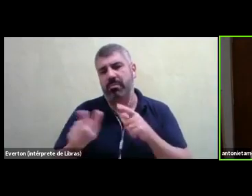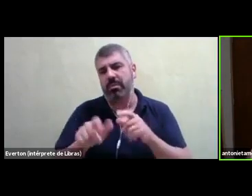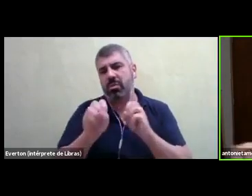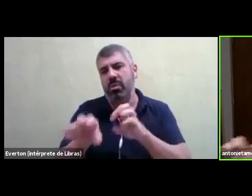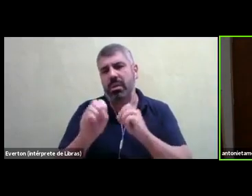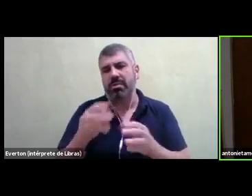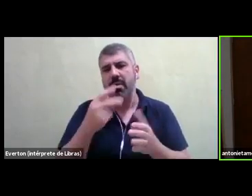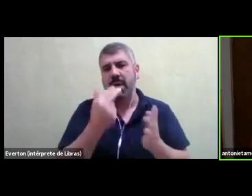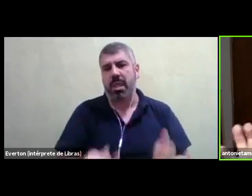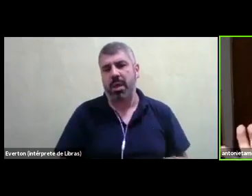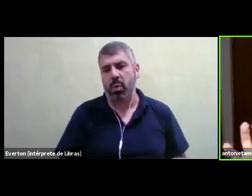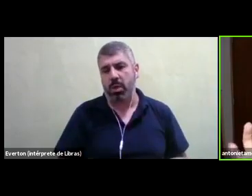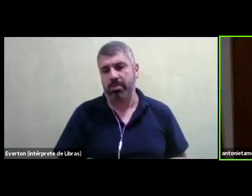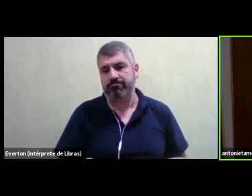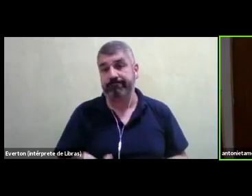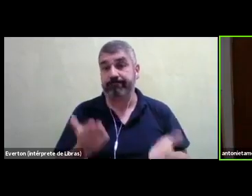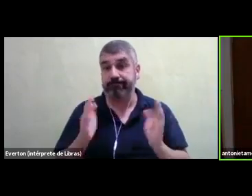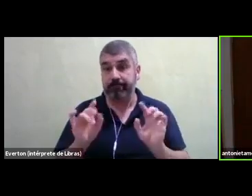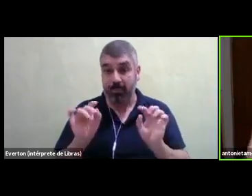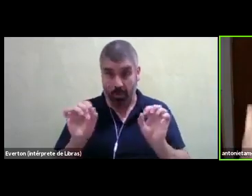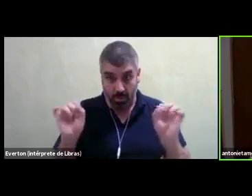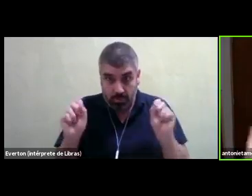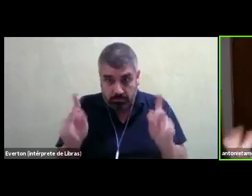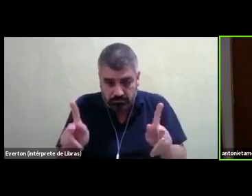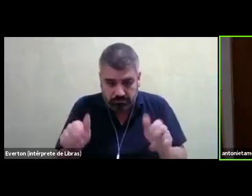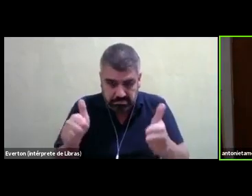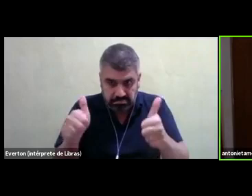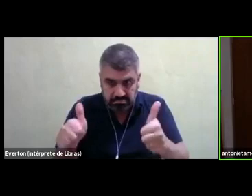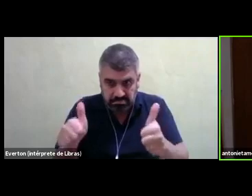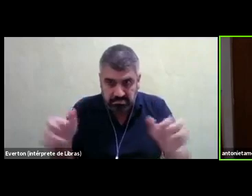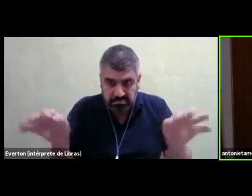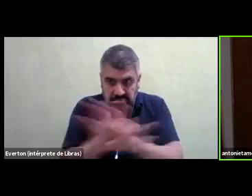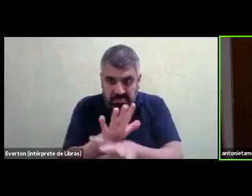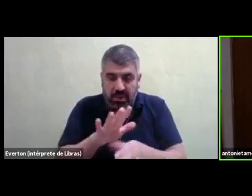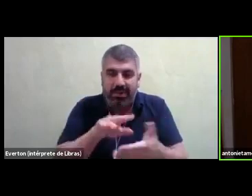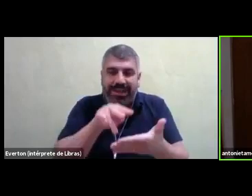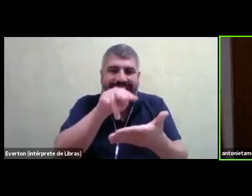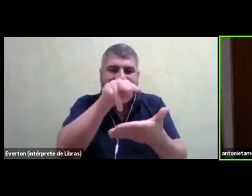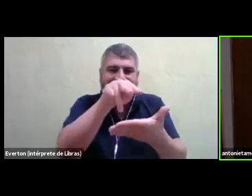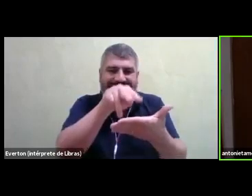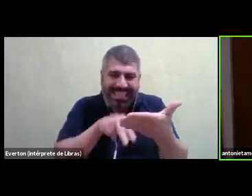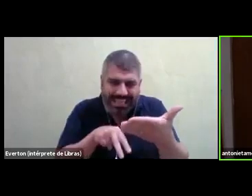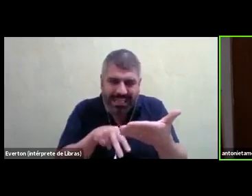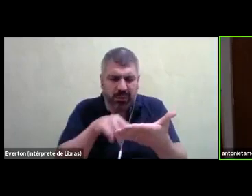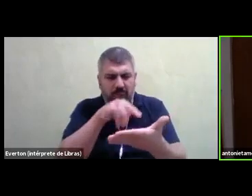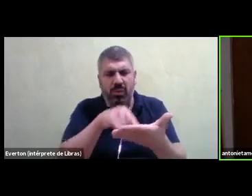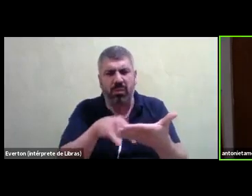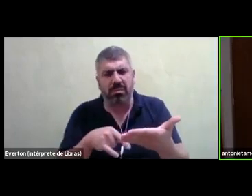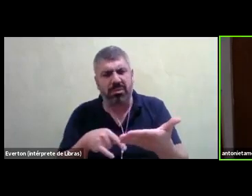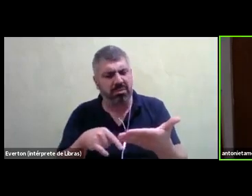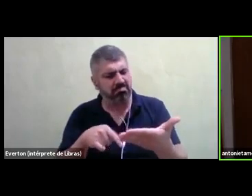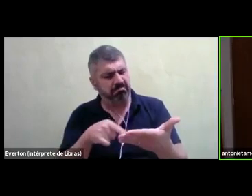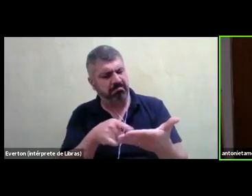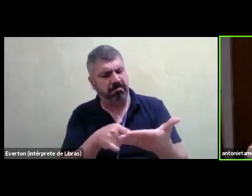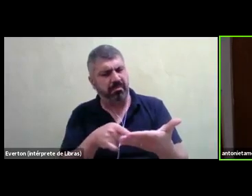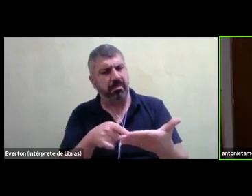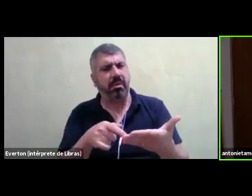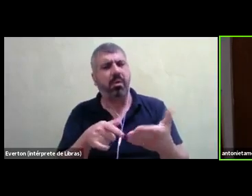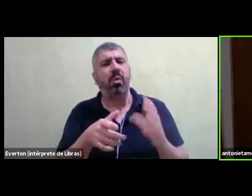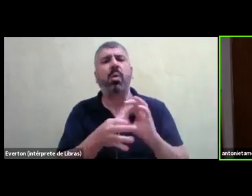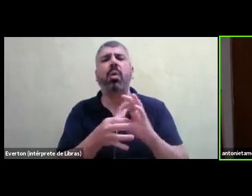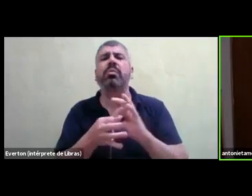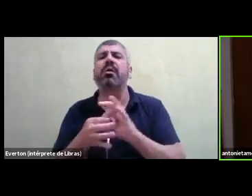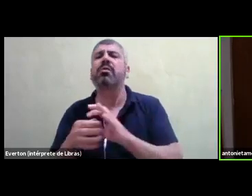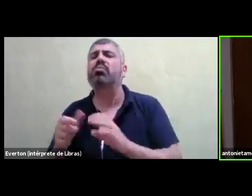Tudo bem. Isso posto, quando a gente começa a leitura do documento, a gente busca por outros contextos. Se não